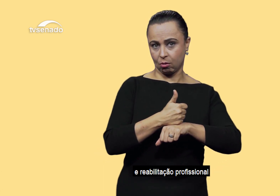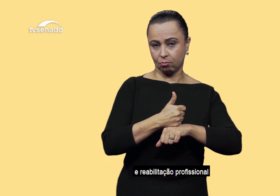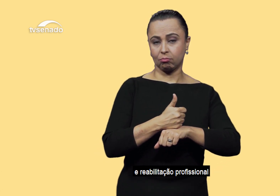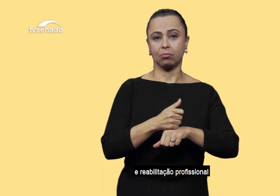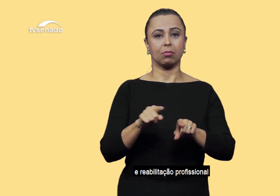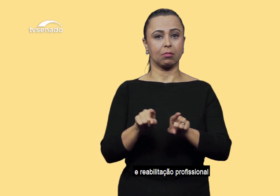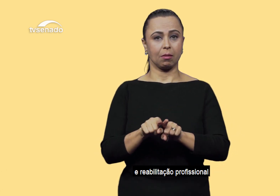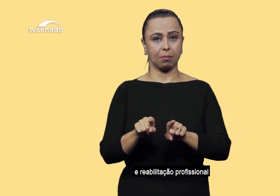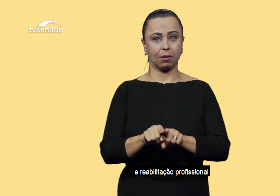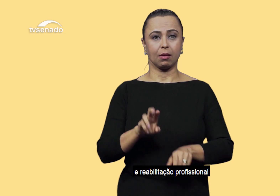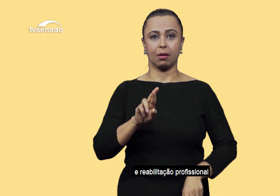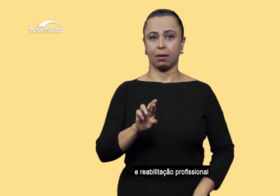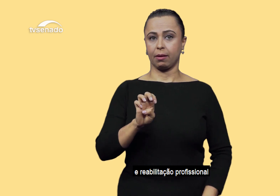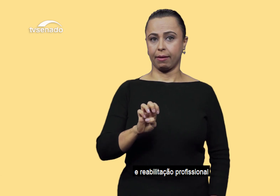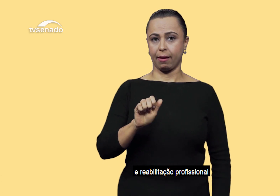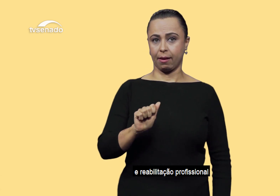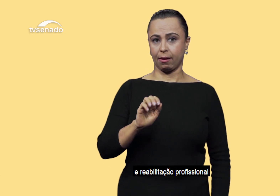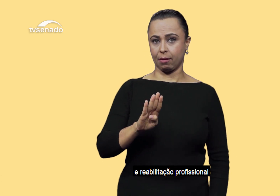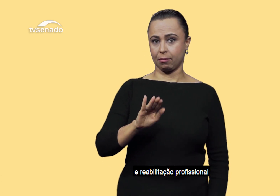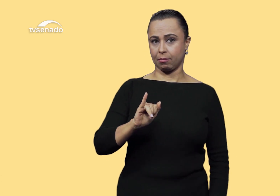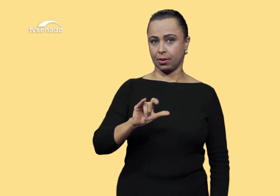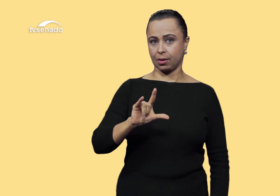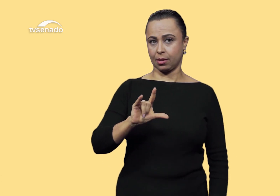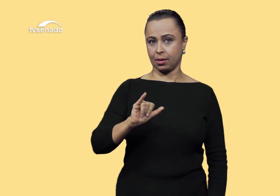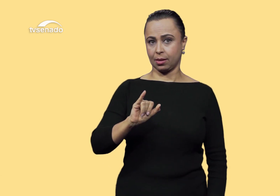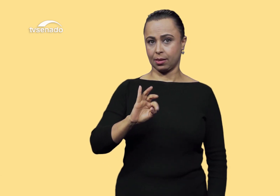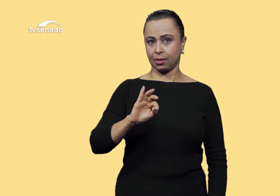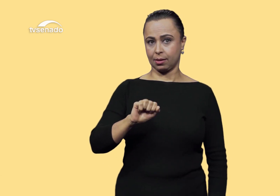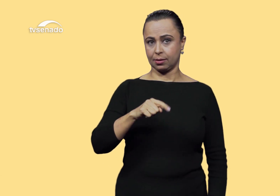e reabilitação profissional.